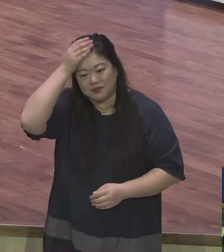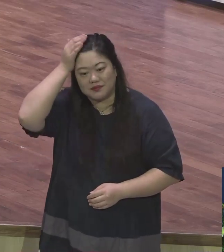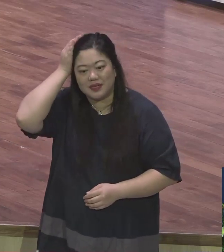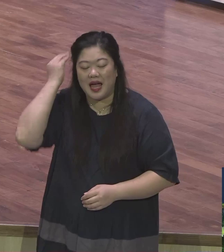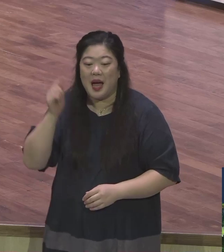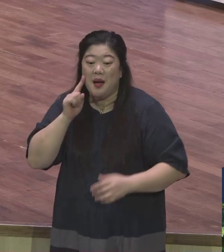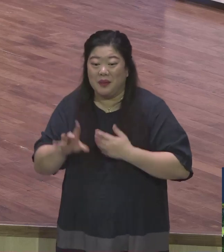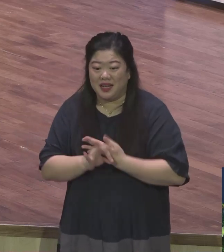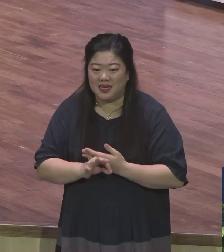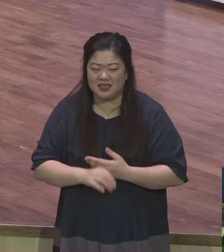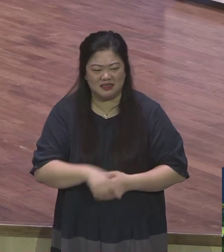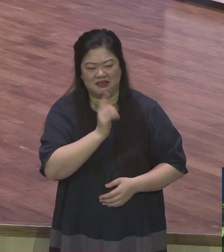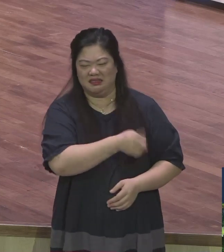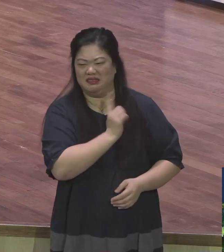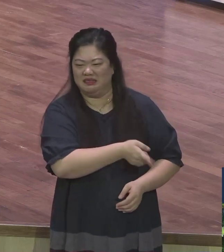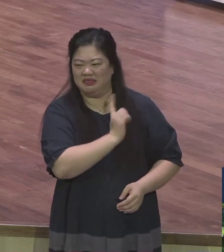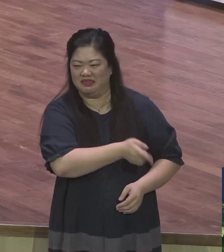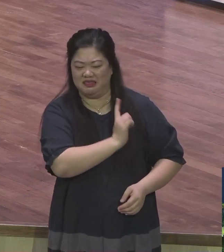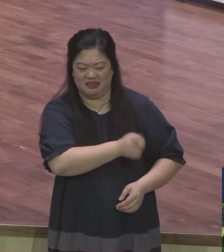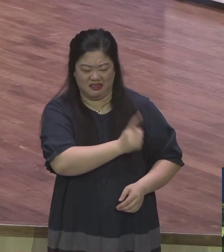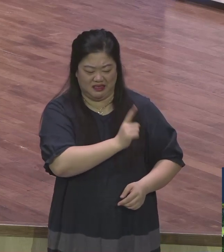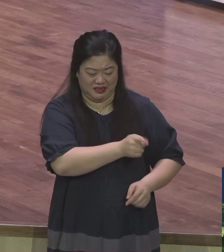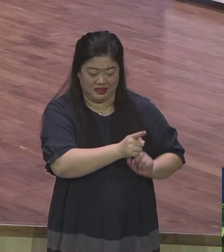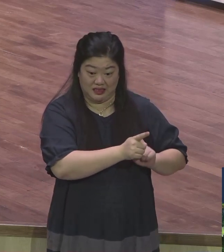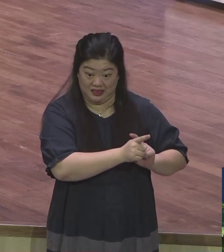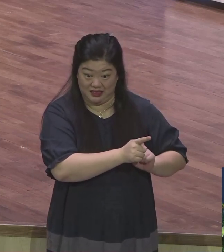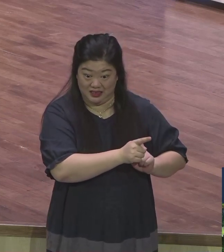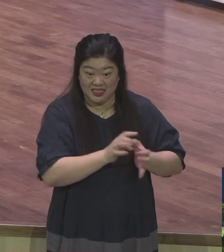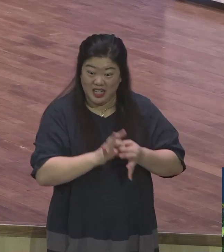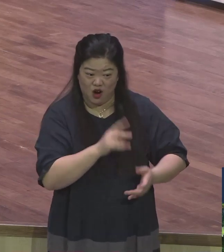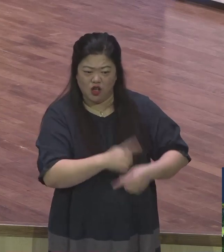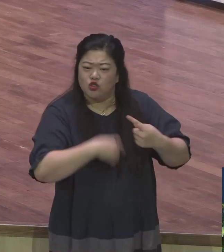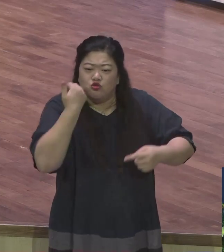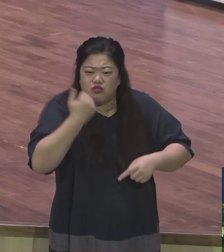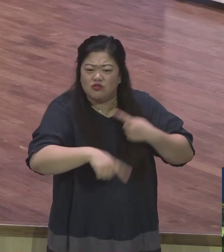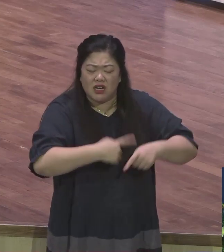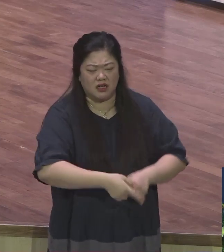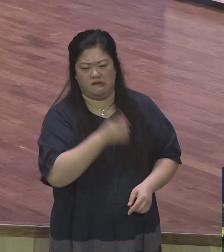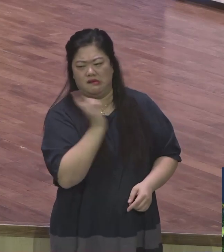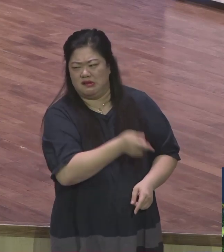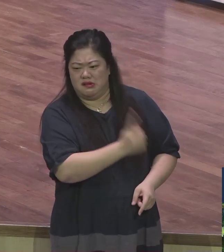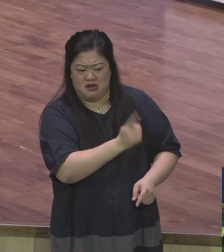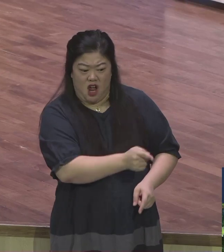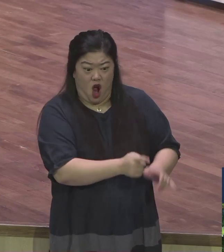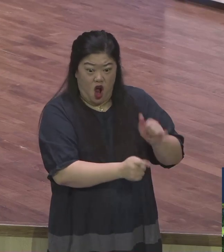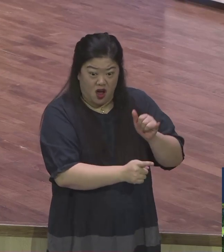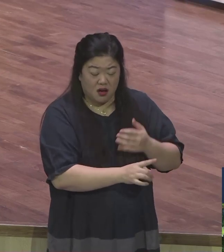정지한다. 남 정지 많이 한 사람은요. 그 사람 뒷조사해 보세요. 더 큰 문제 있어요.